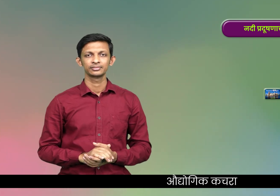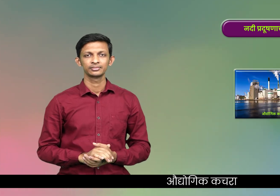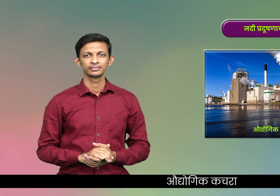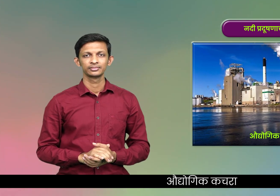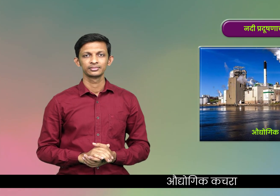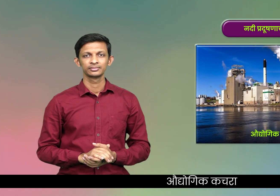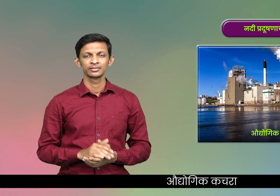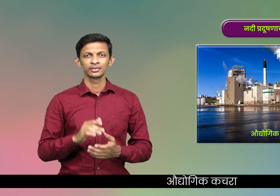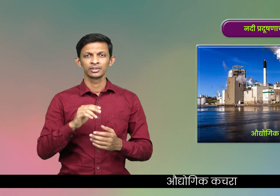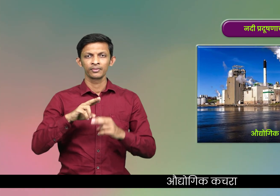औद्योगिक कचरा,